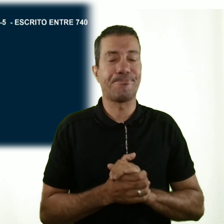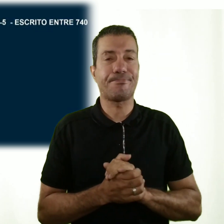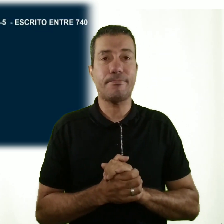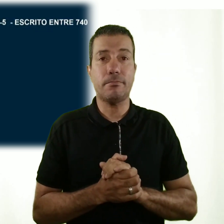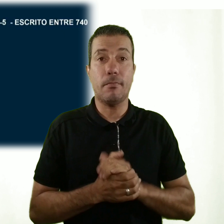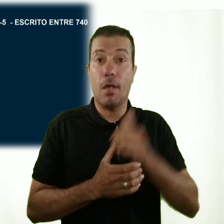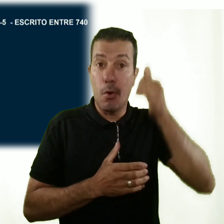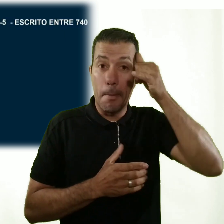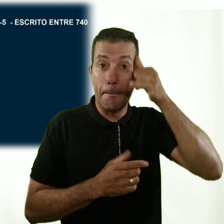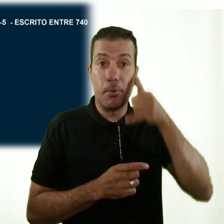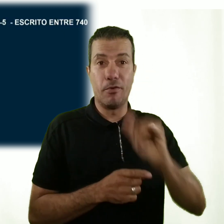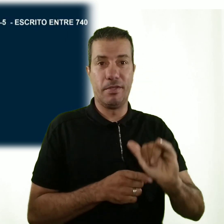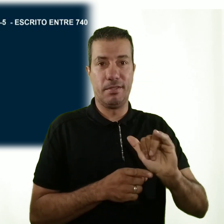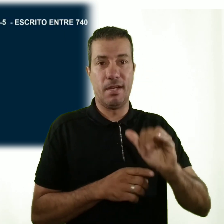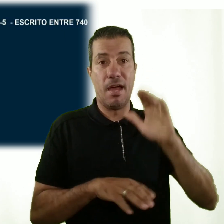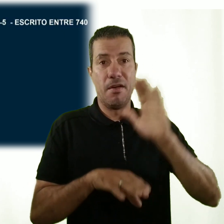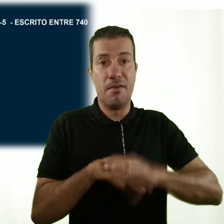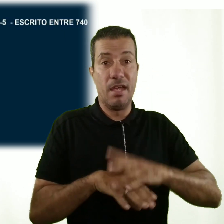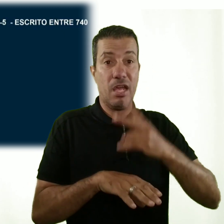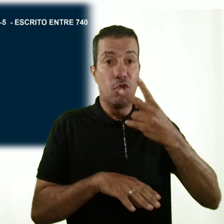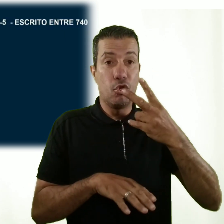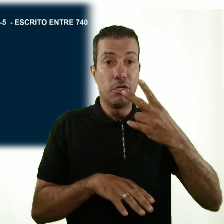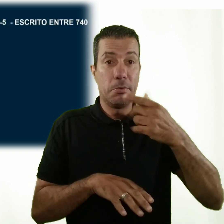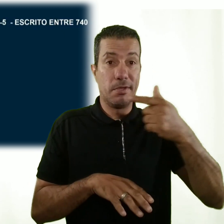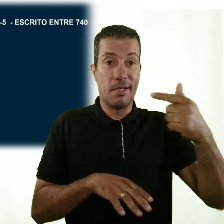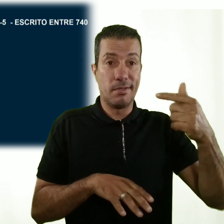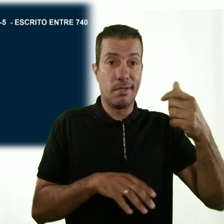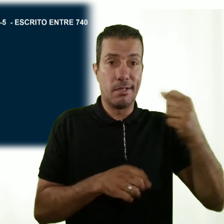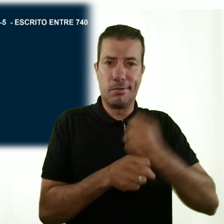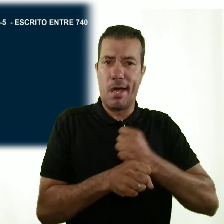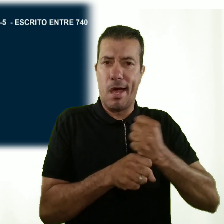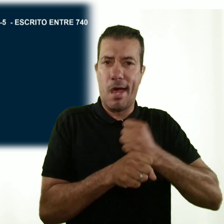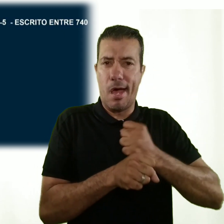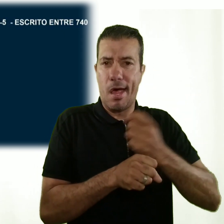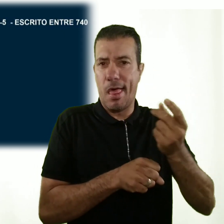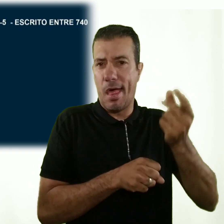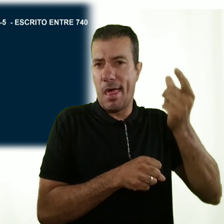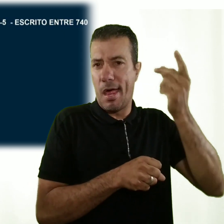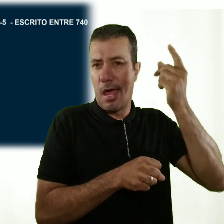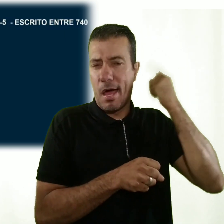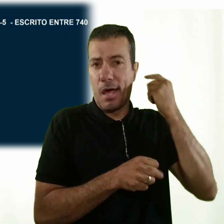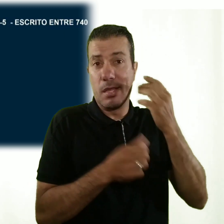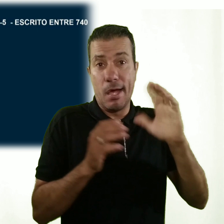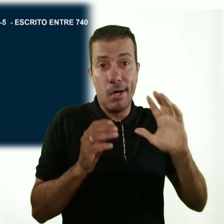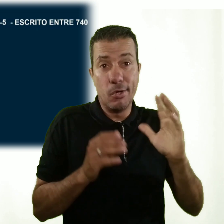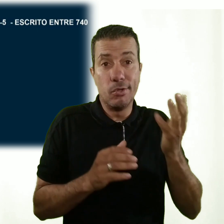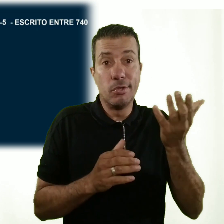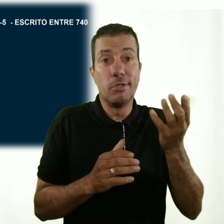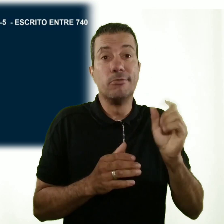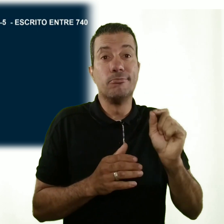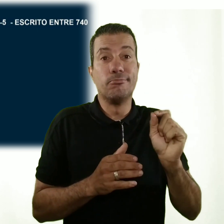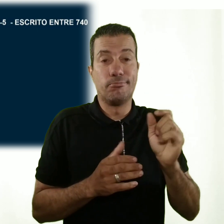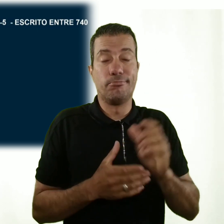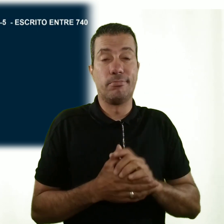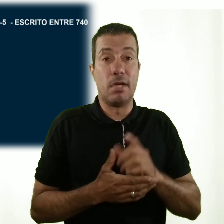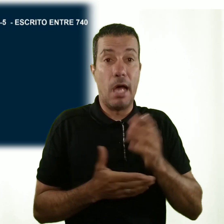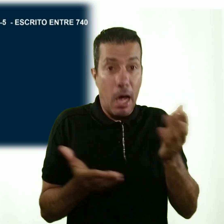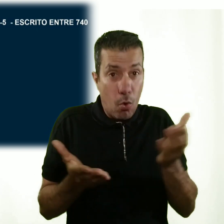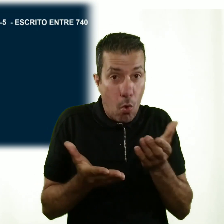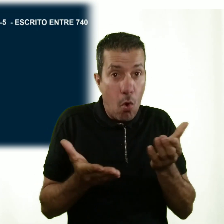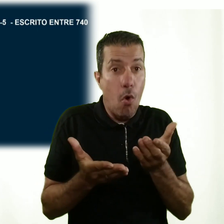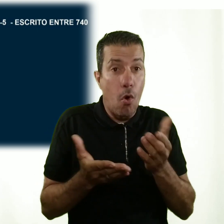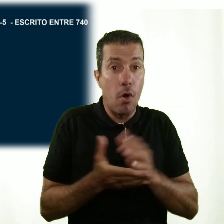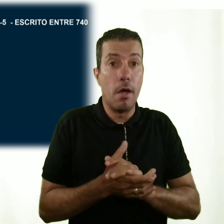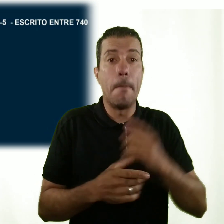profecia feita há 2.700 anos atrás e que está acontecendo agora. Agora.